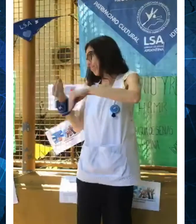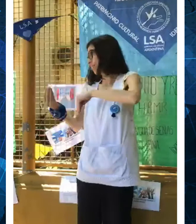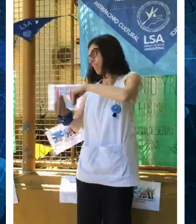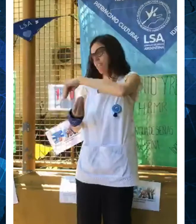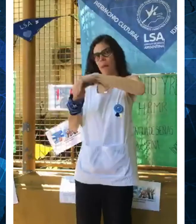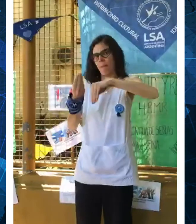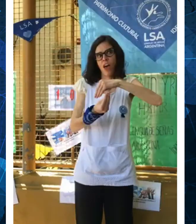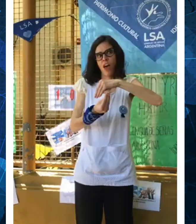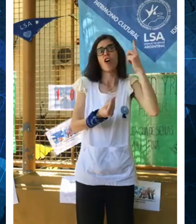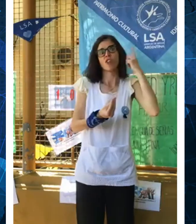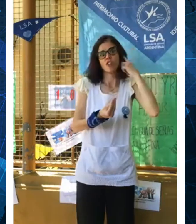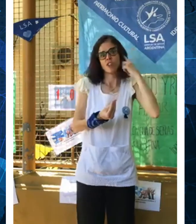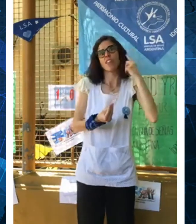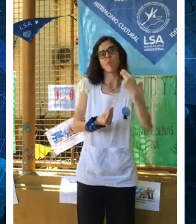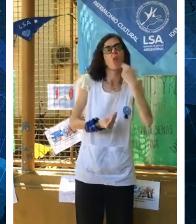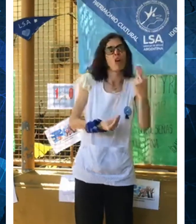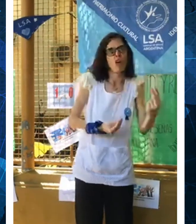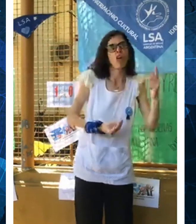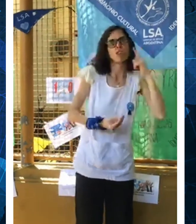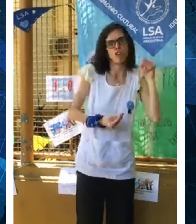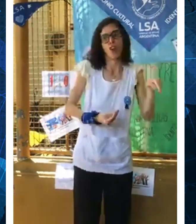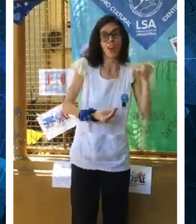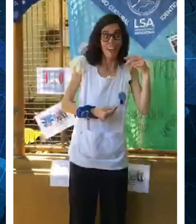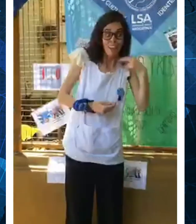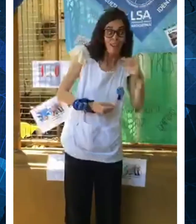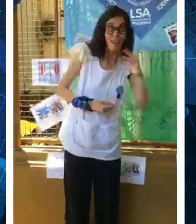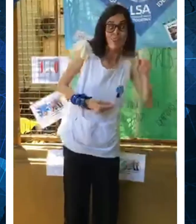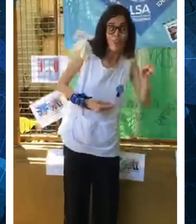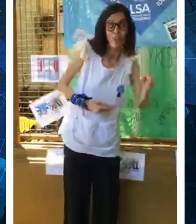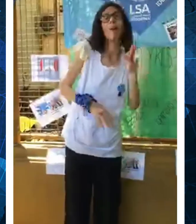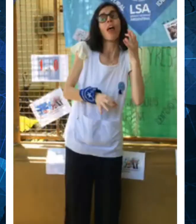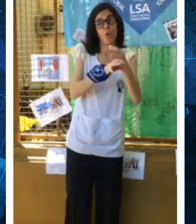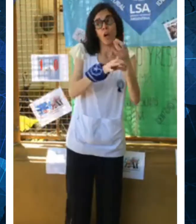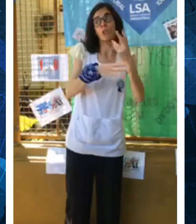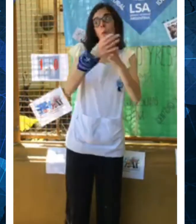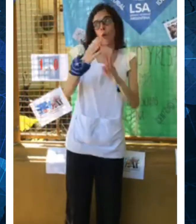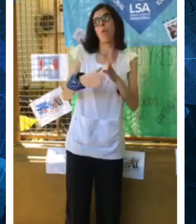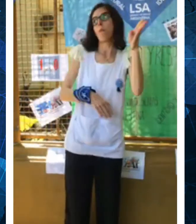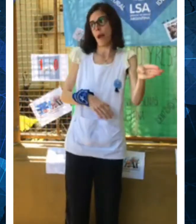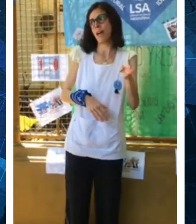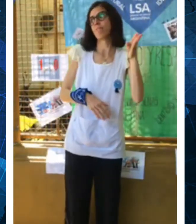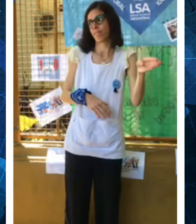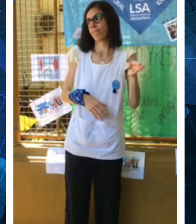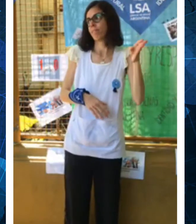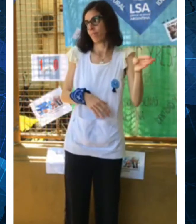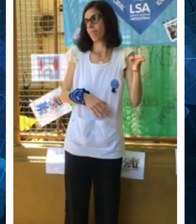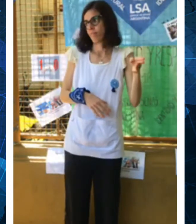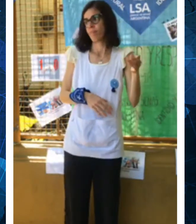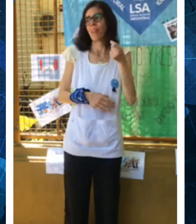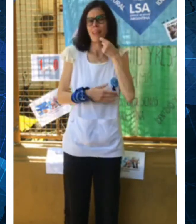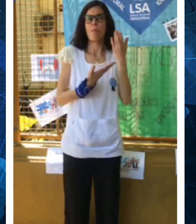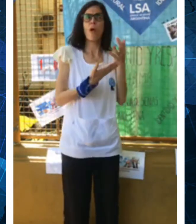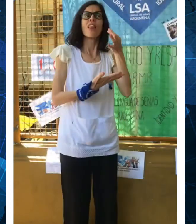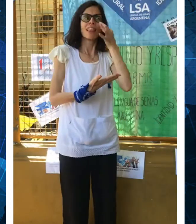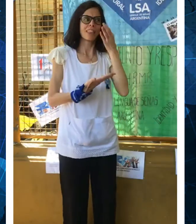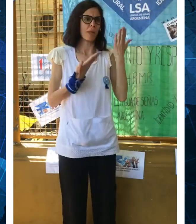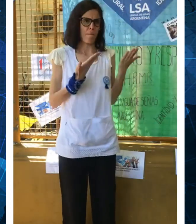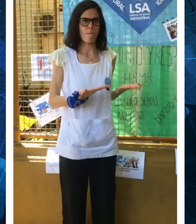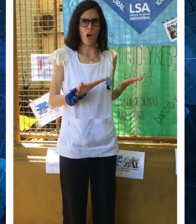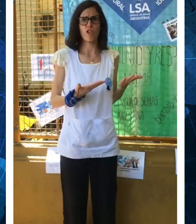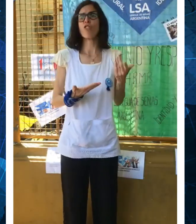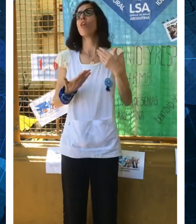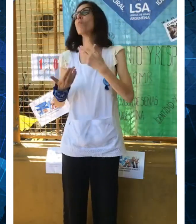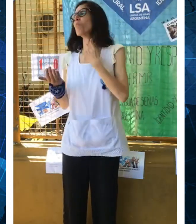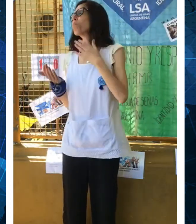fundamental, que estén representadas las familias, familias oyentes de hijos sordos que asisten a la educación